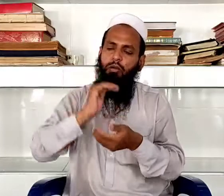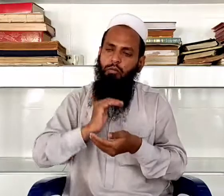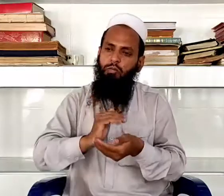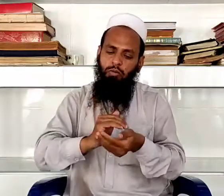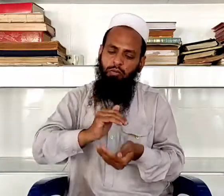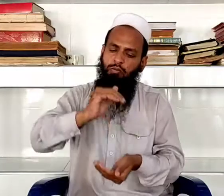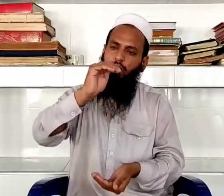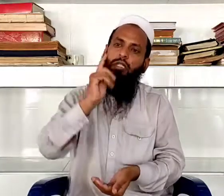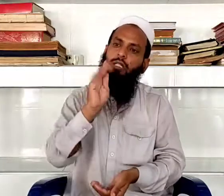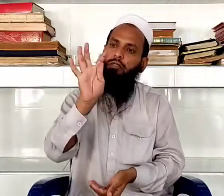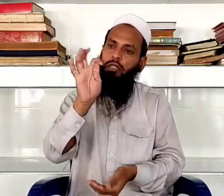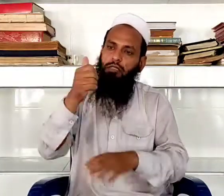के दौरे दामाद हैं।